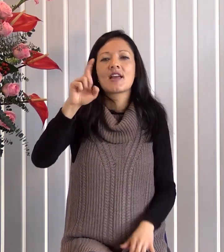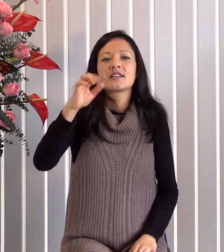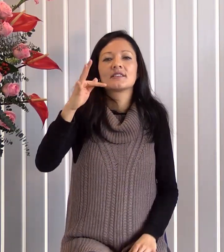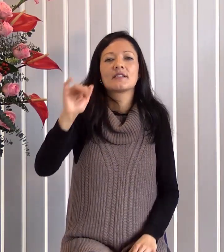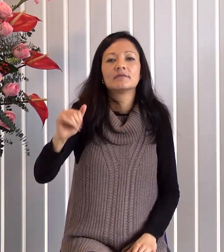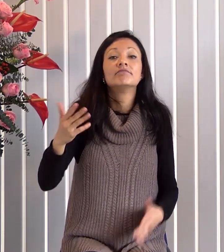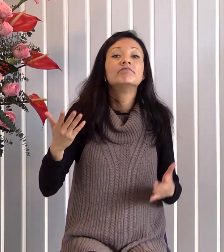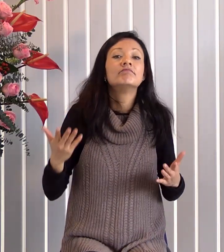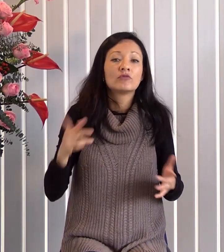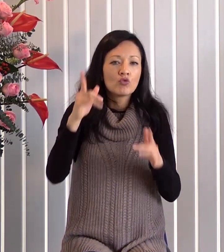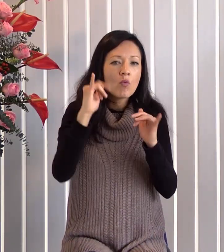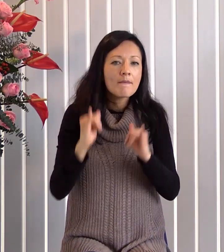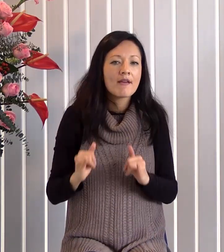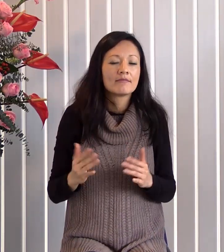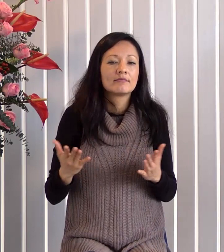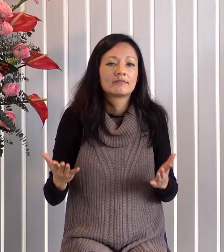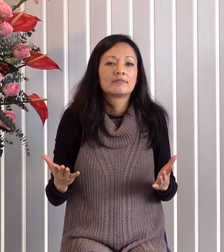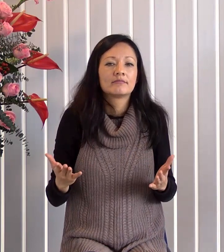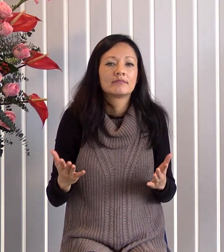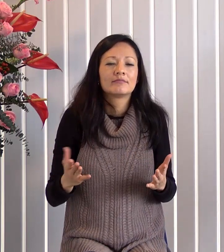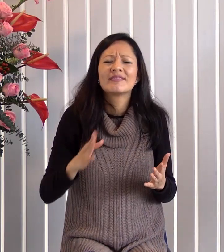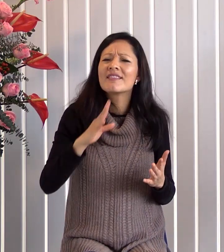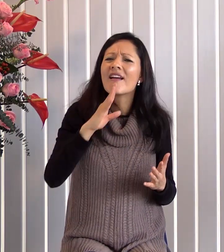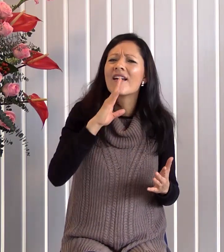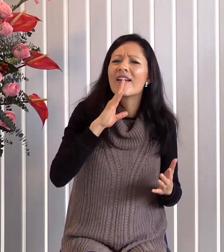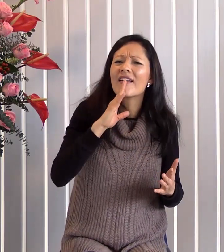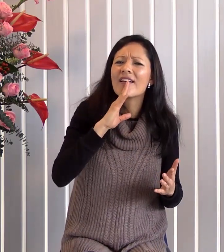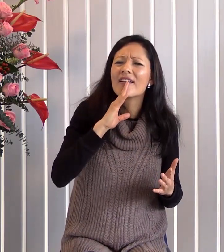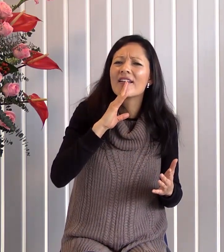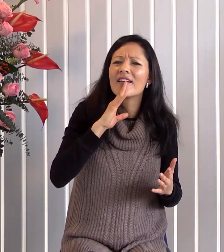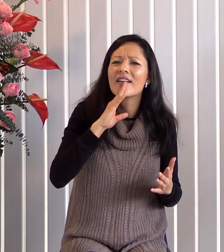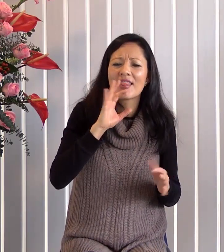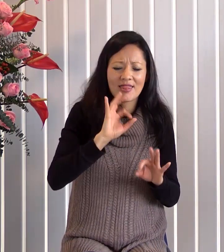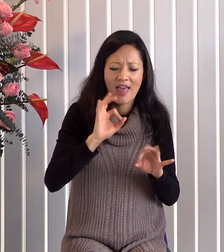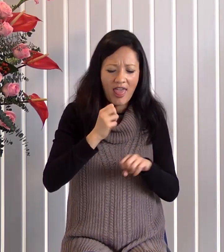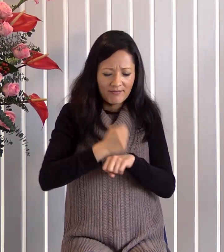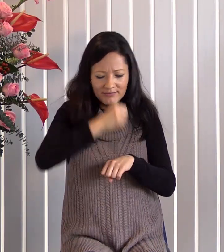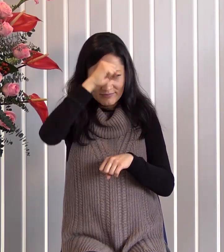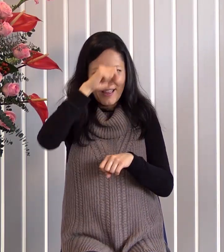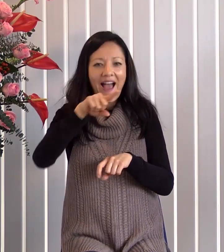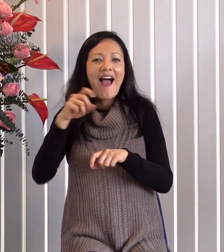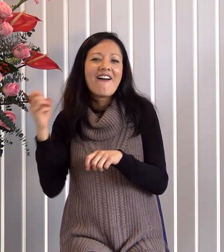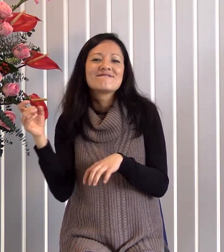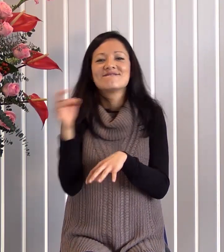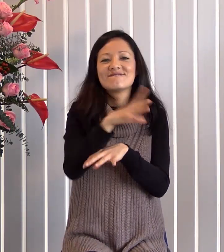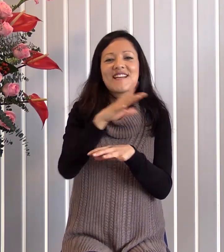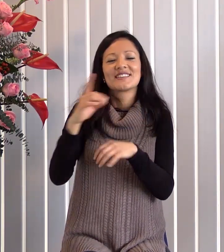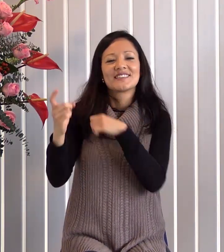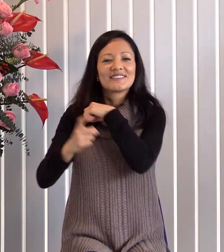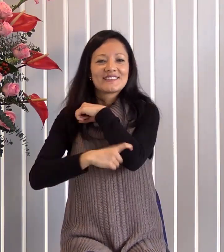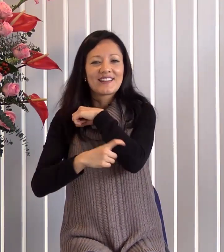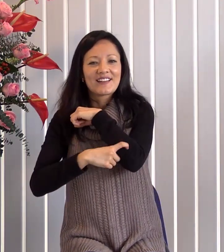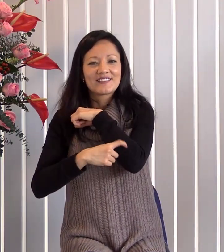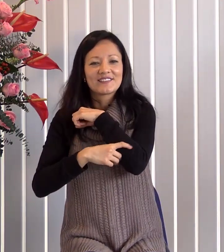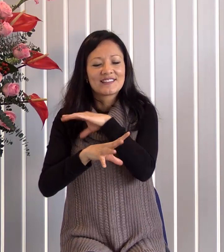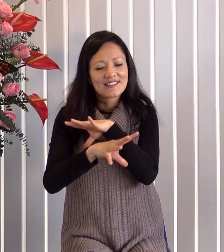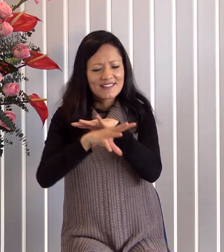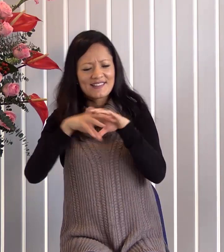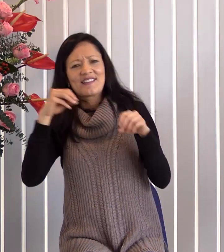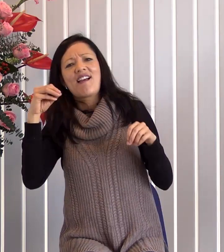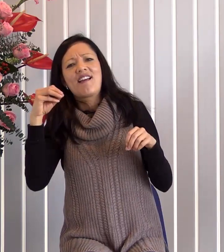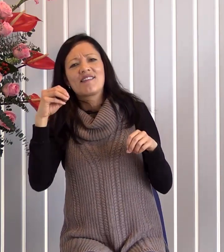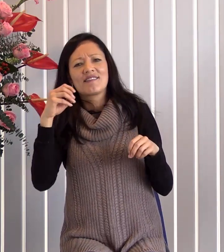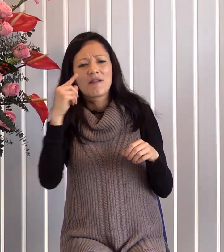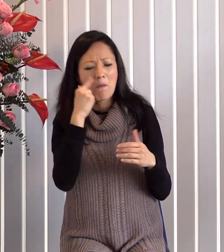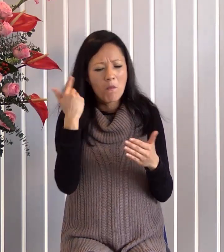imagen. ¿Quiénes son estos? Los que vencieron la tentación, los que salieron de la gran tribulación, los que